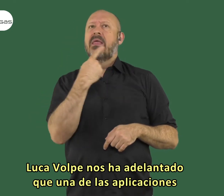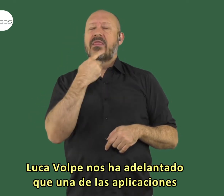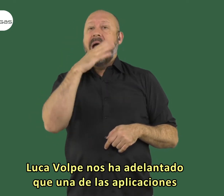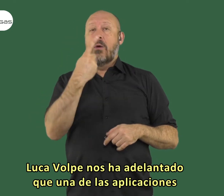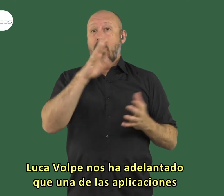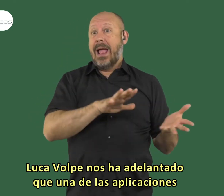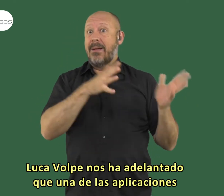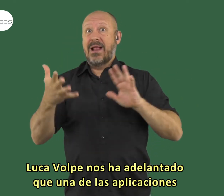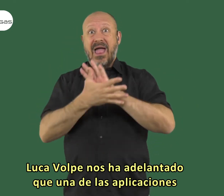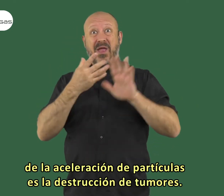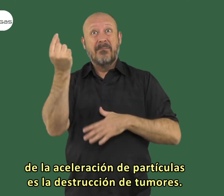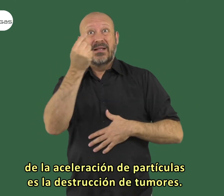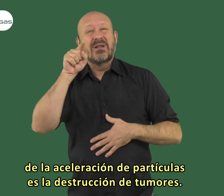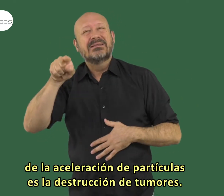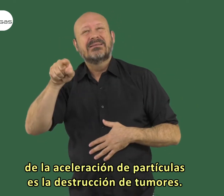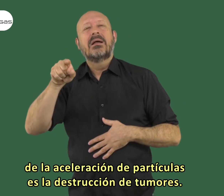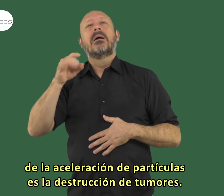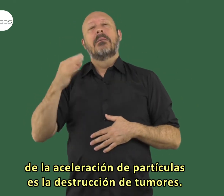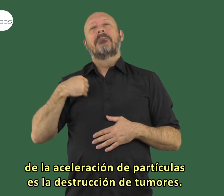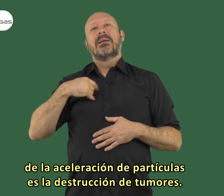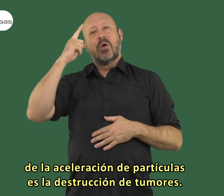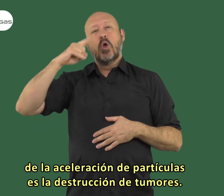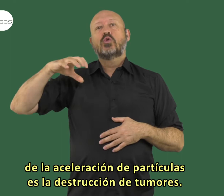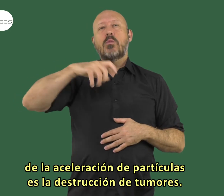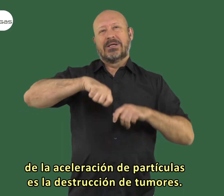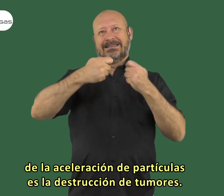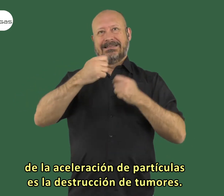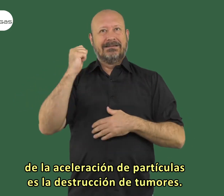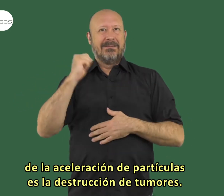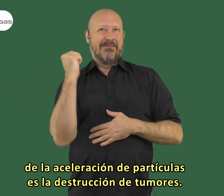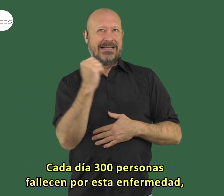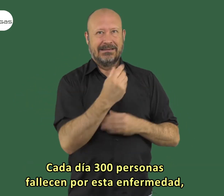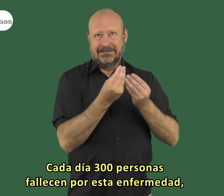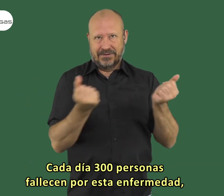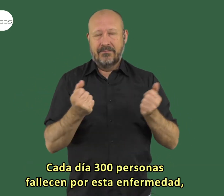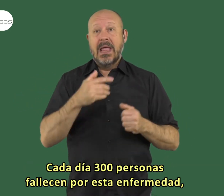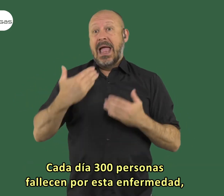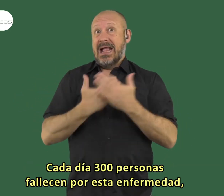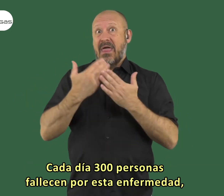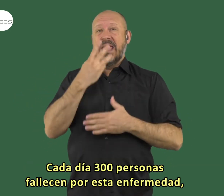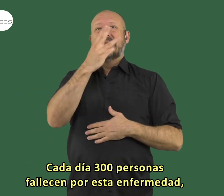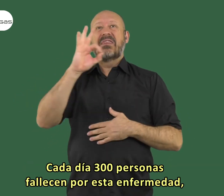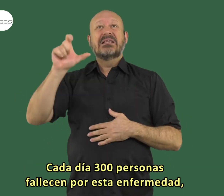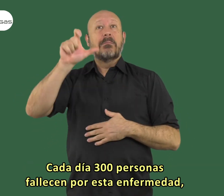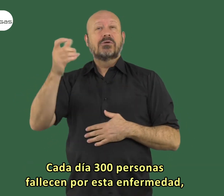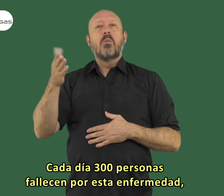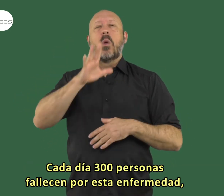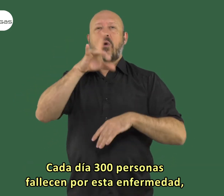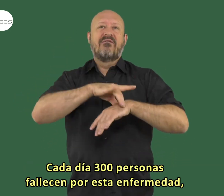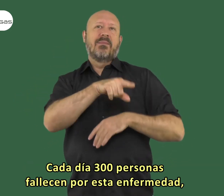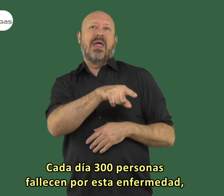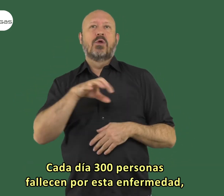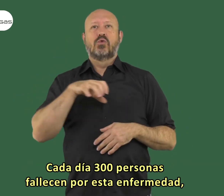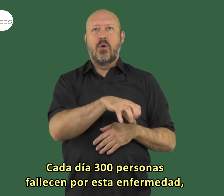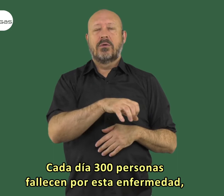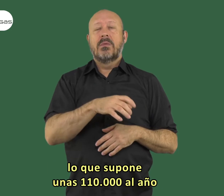nos ha adelantado que una de las aplicaciones de la aceleración de partículas es la destrucción de tumores. Cada día 300 personas fallecen por